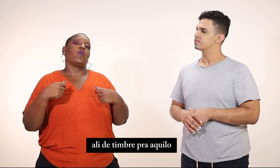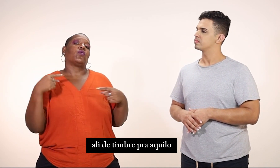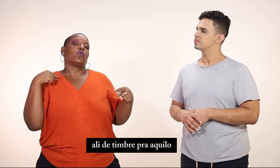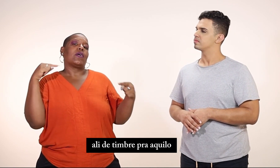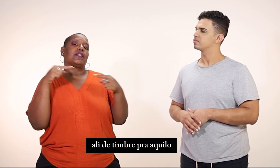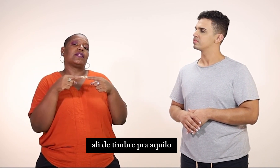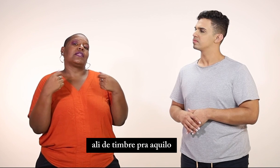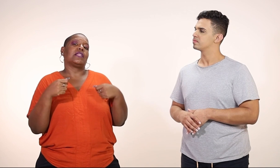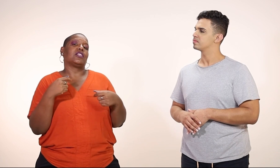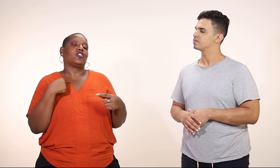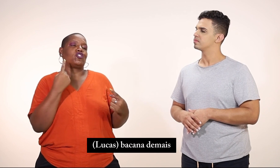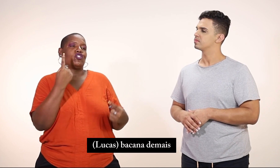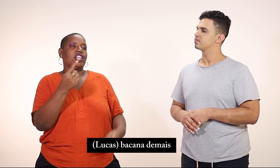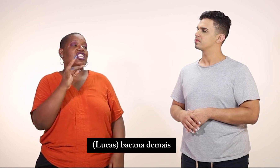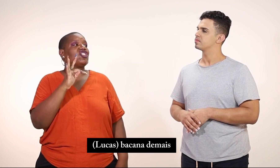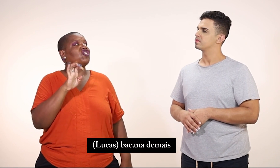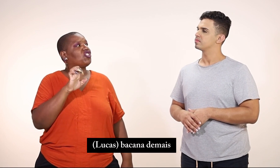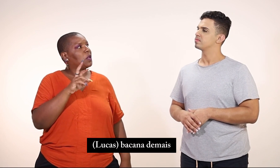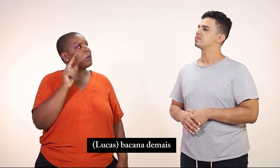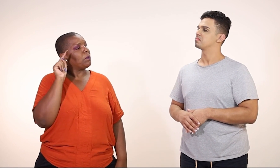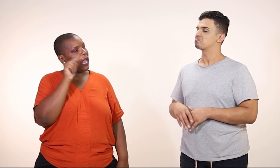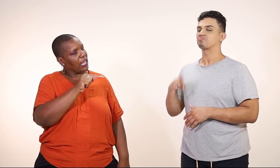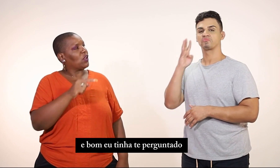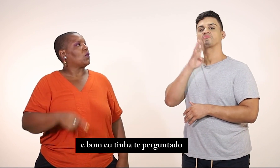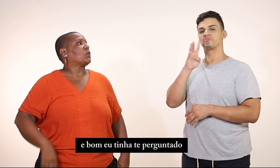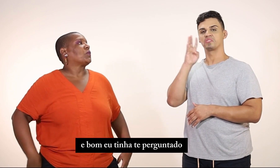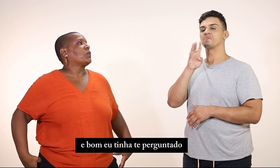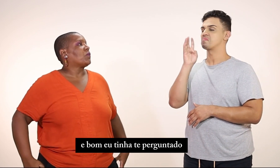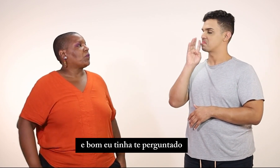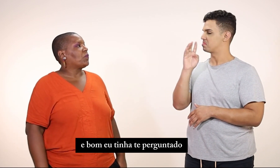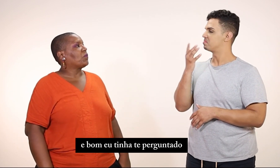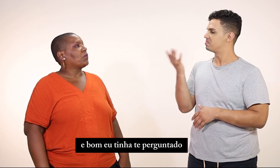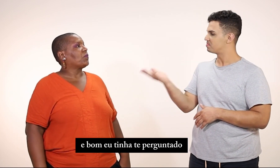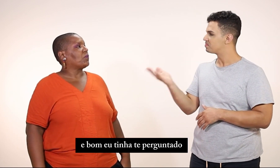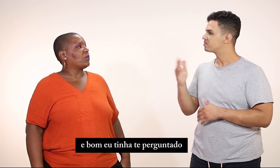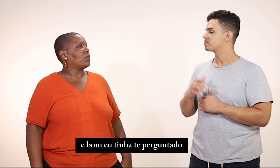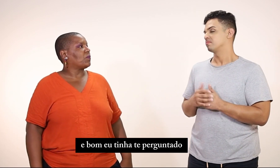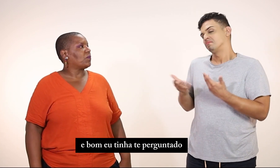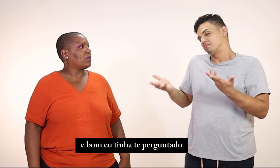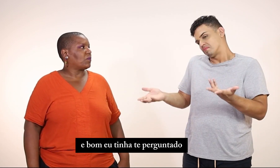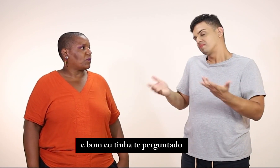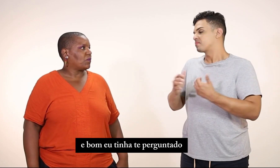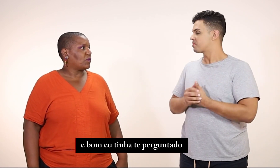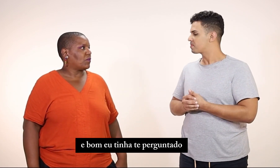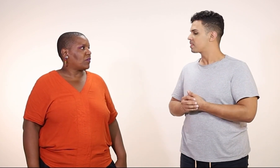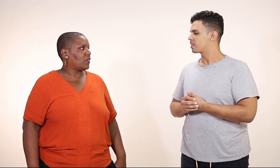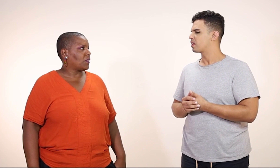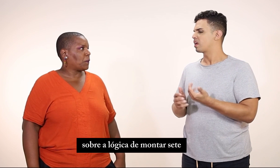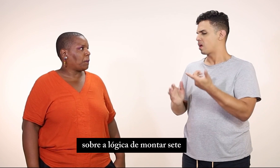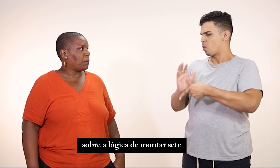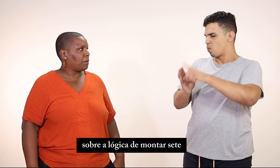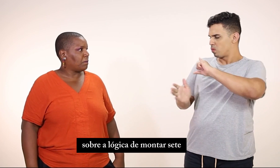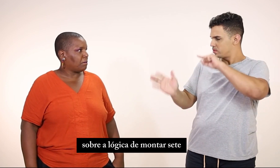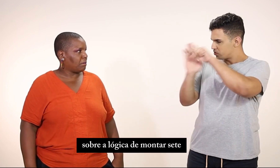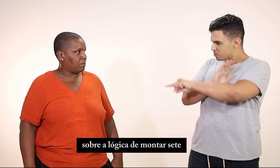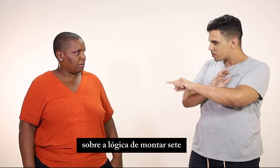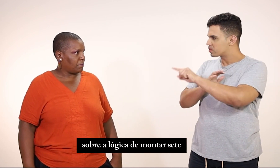timbre para aquilo. Bacana demais. E, bom, eu tinha te perguntado sobre a lógica de